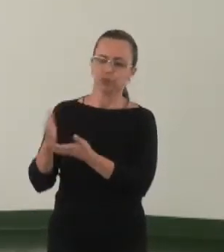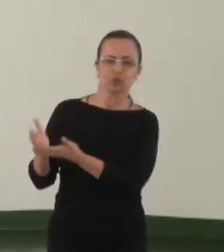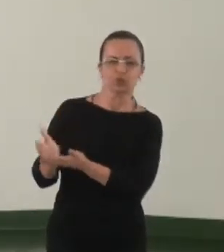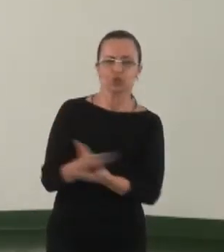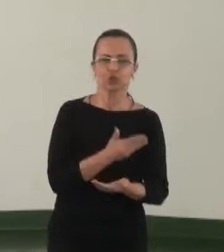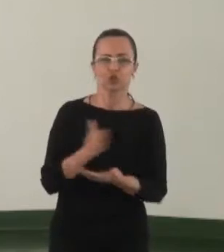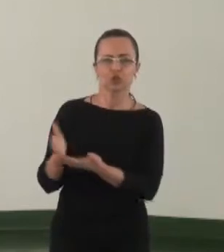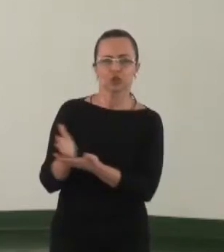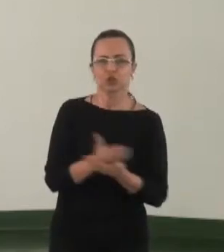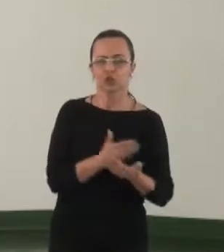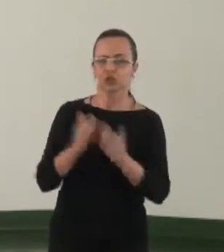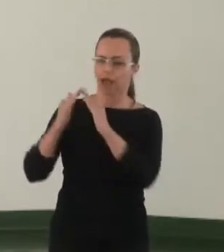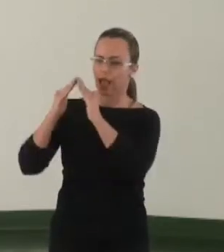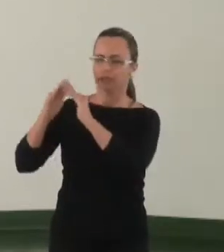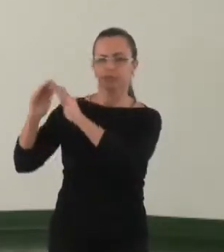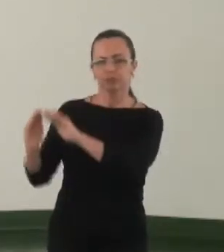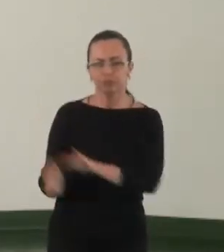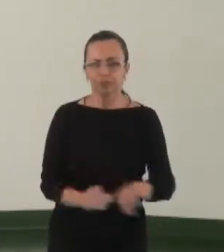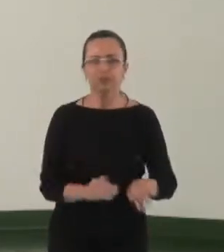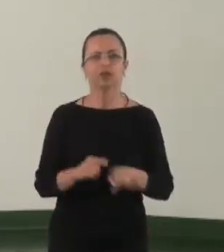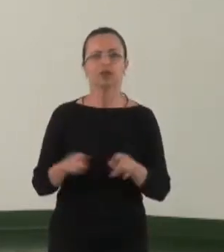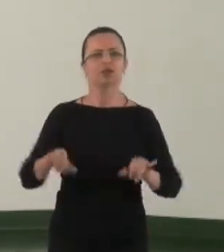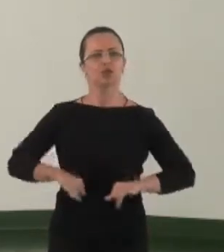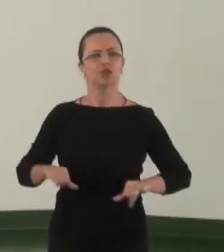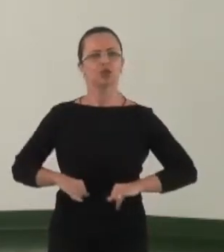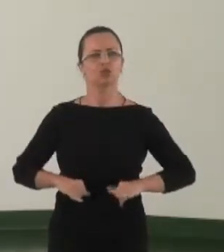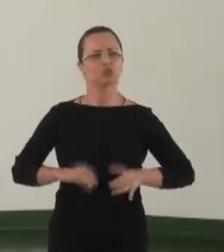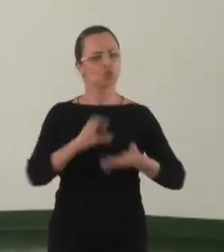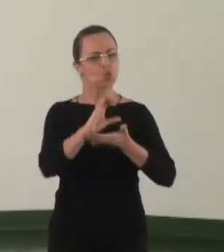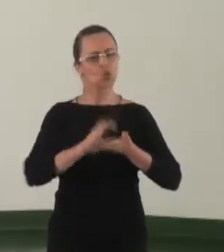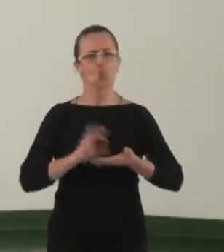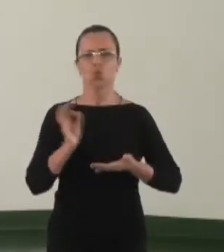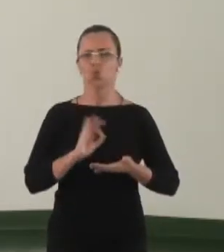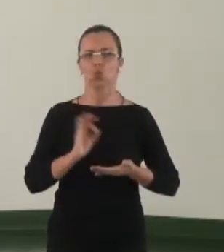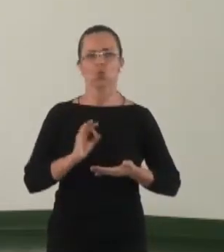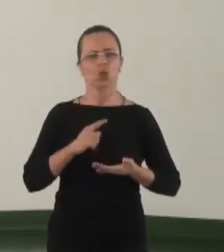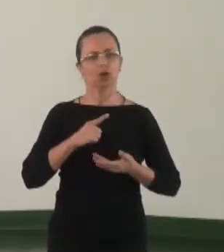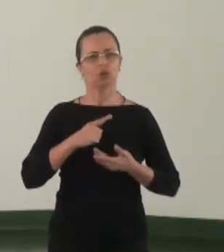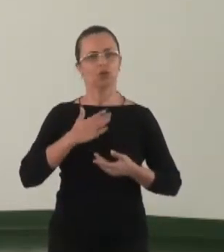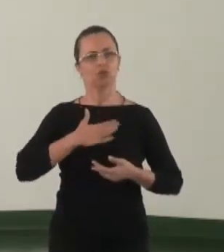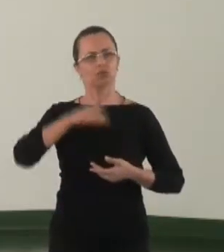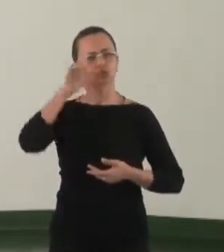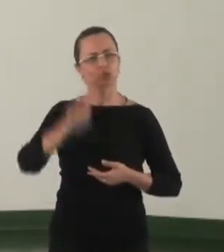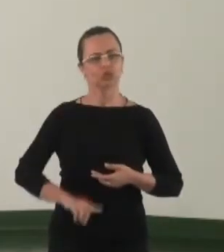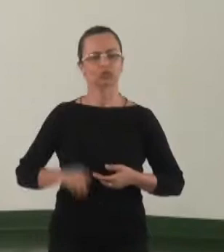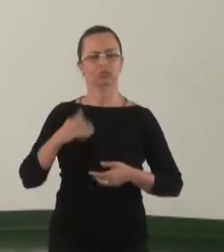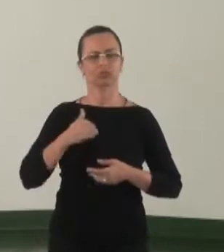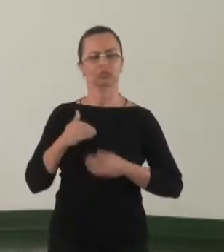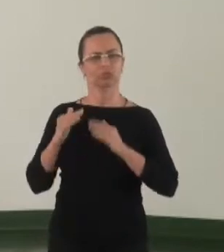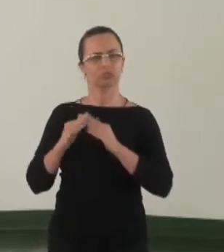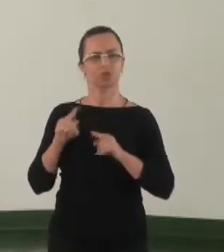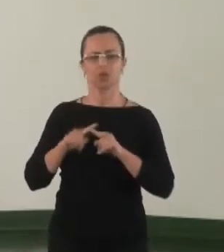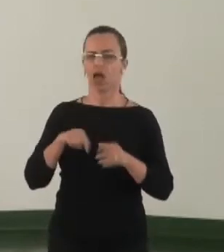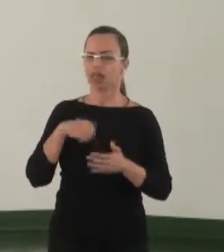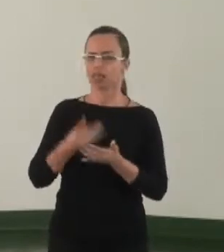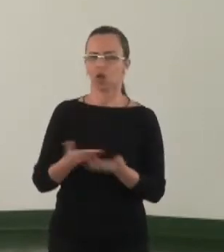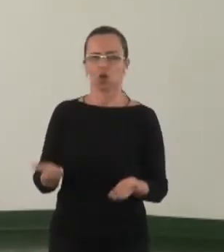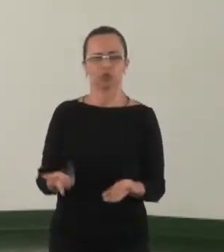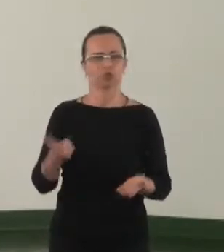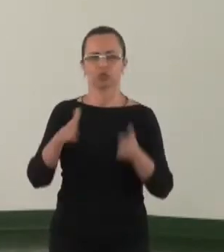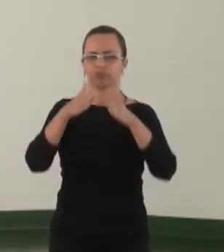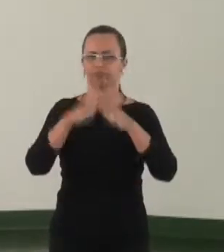e mesmo assim, mesmo com os danos que sofreram, violações aos direitos, não tiveram ainda assim reparação desses